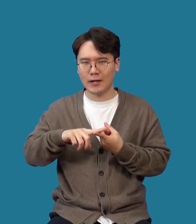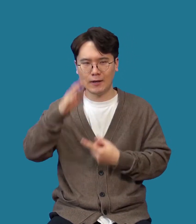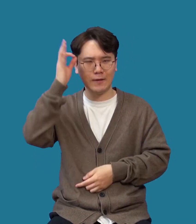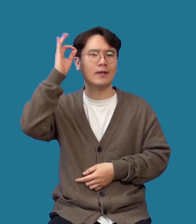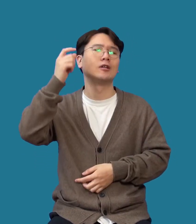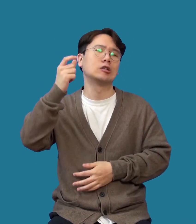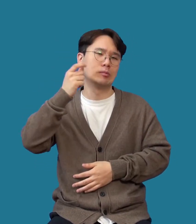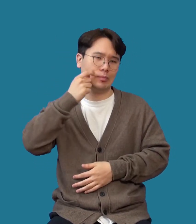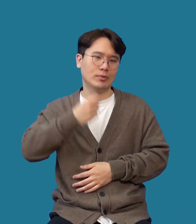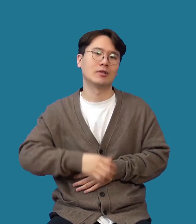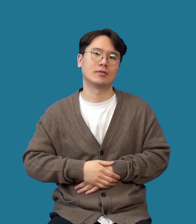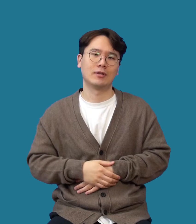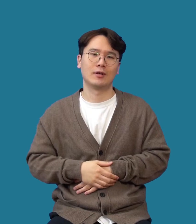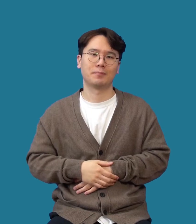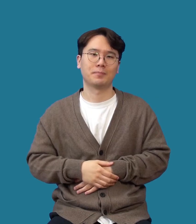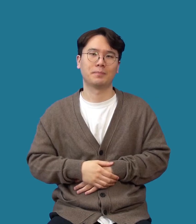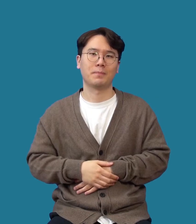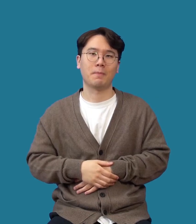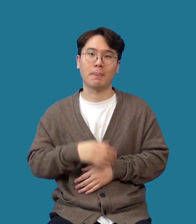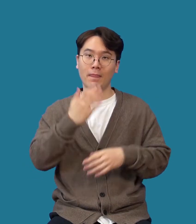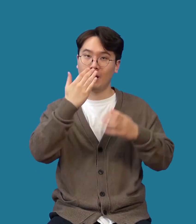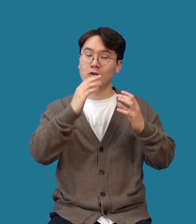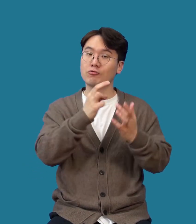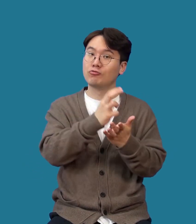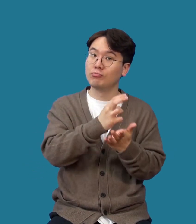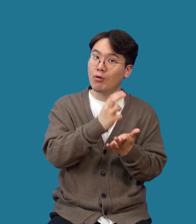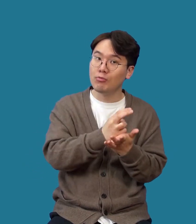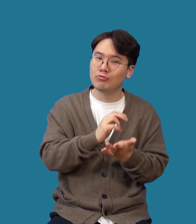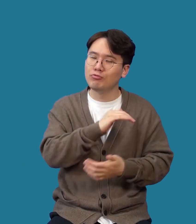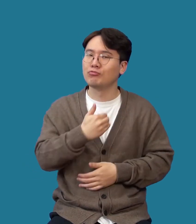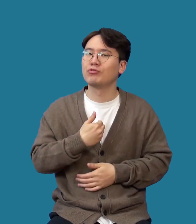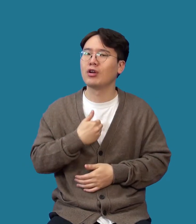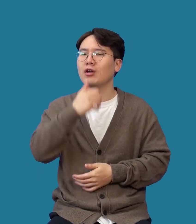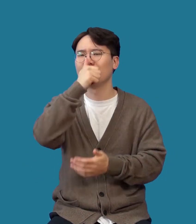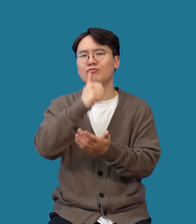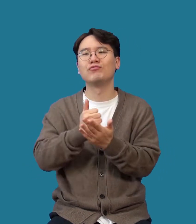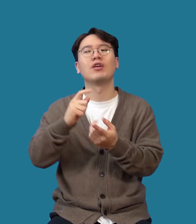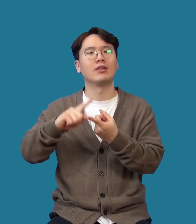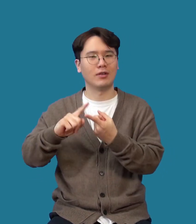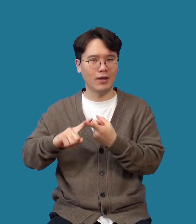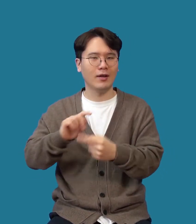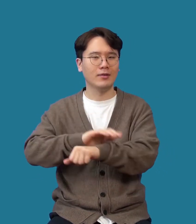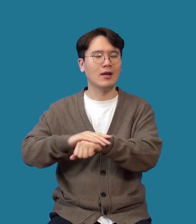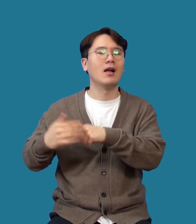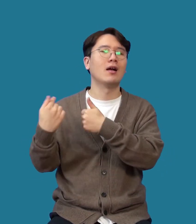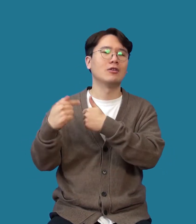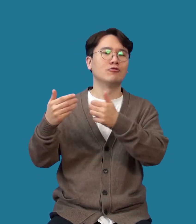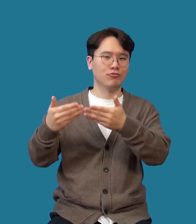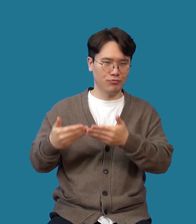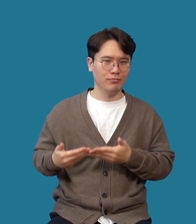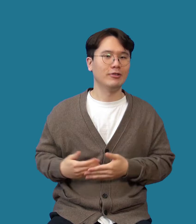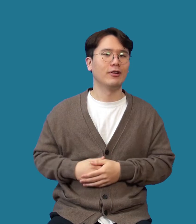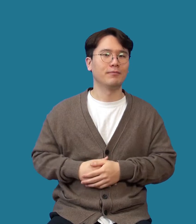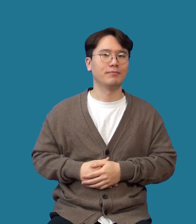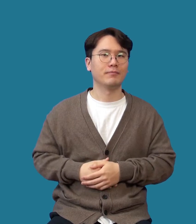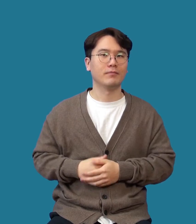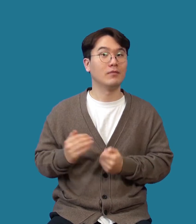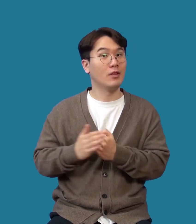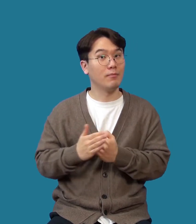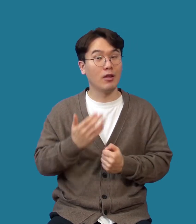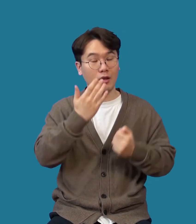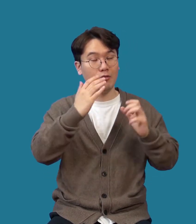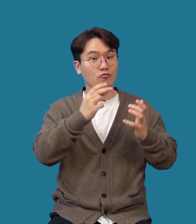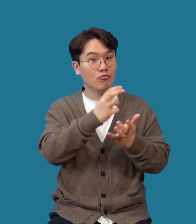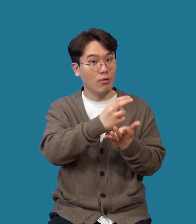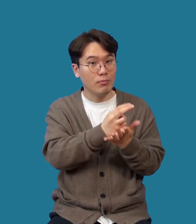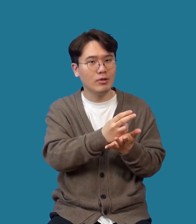율법은 우리에게 무엇이 죄인지를 규정해 준다는 말입니다. 그래서 율법은 결코 나쁜 것이